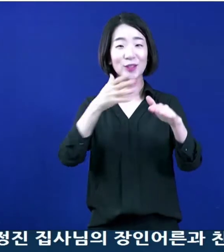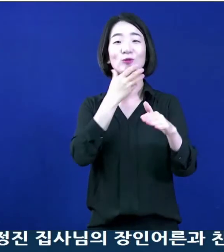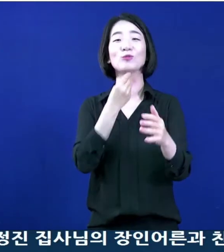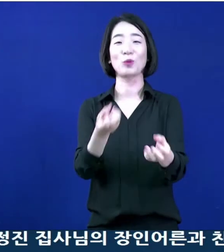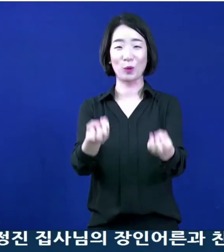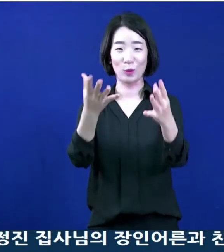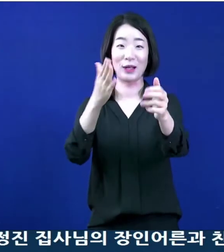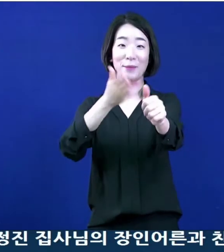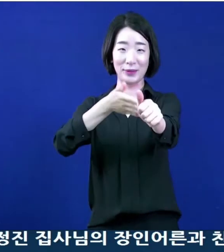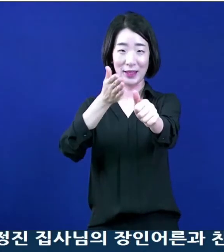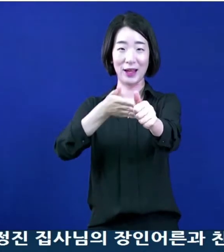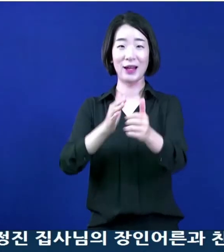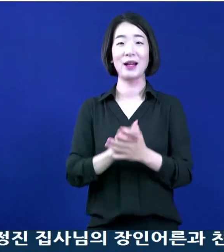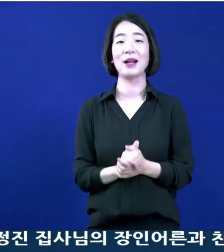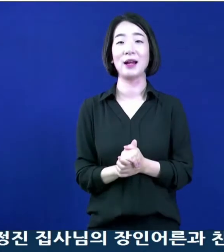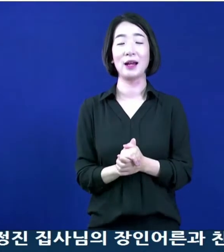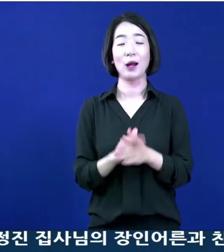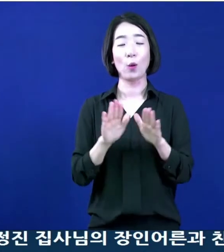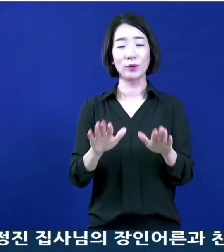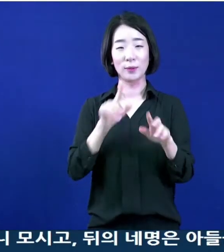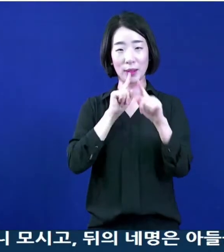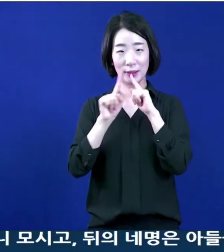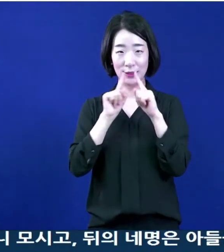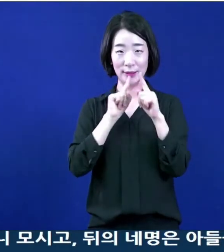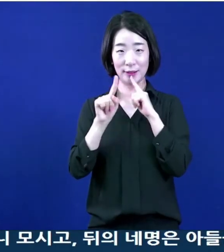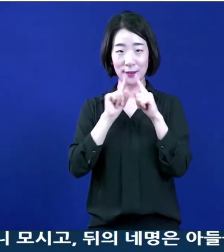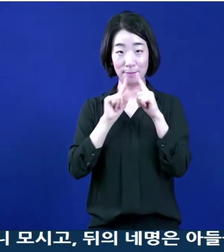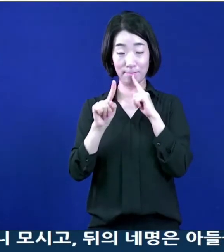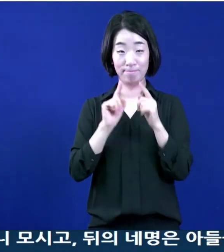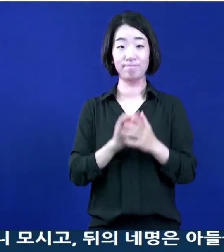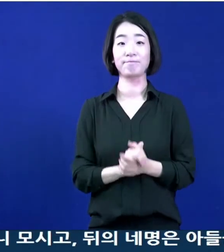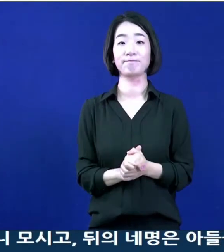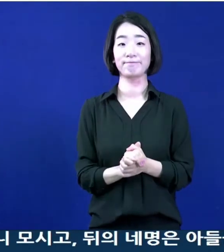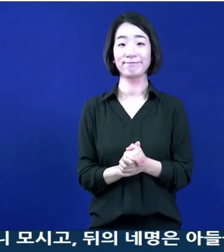축복합니다. 오늘 말씀으로 오겠습니다. 오늘 말씀은